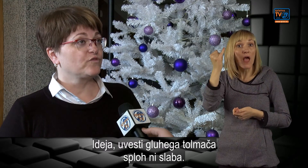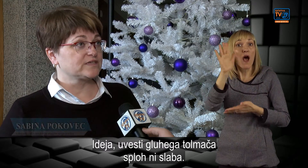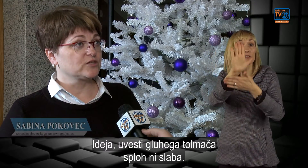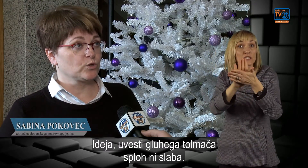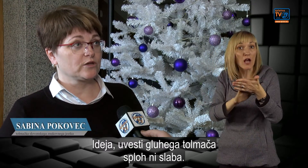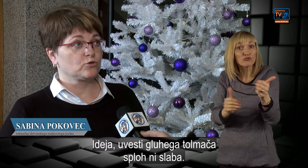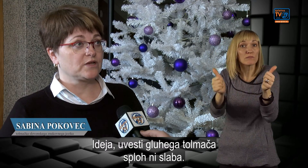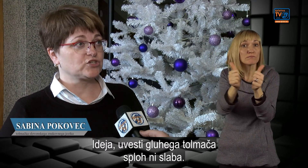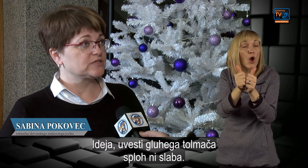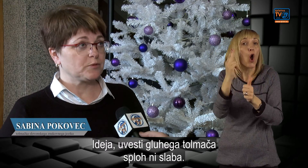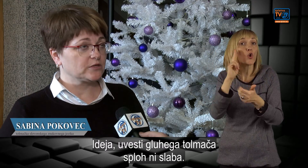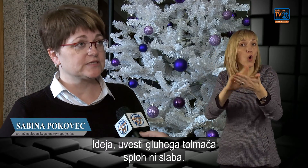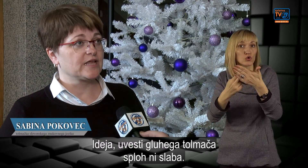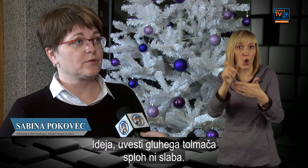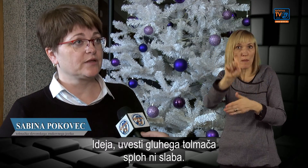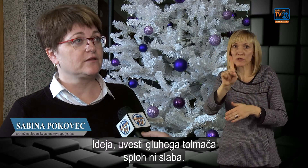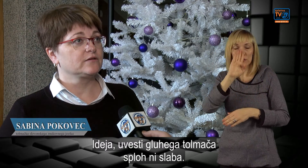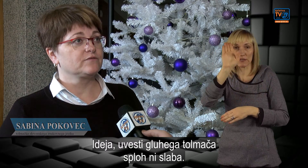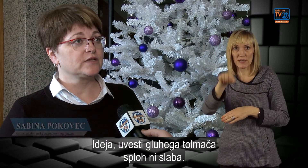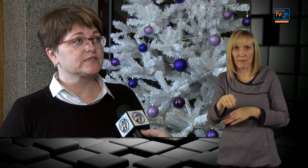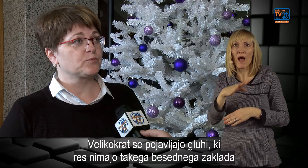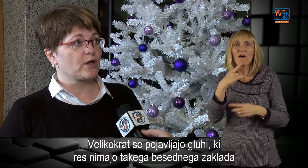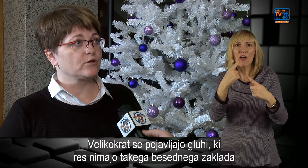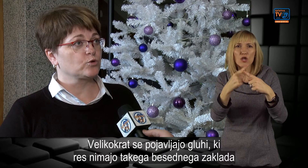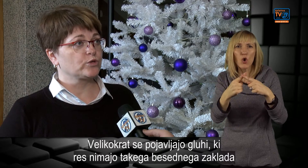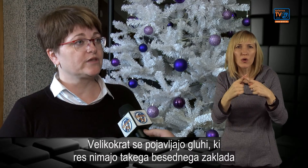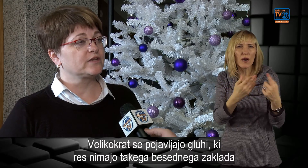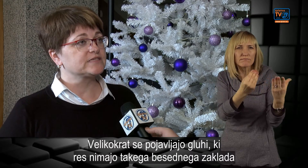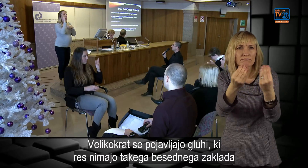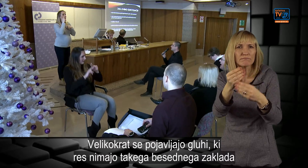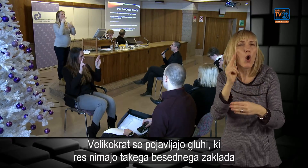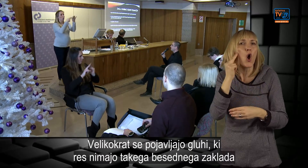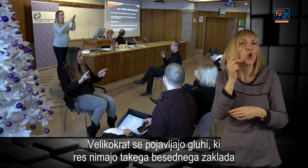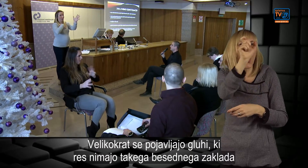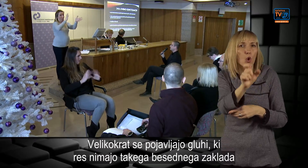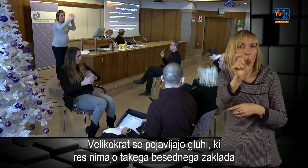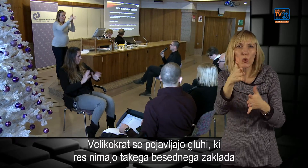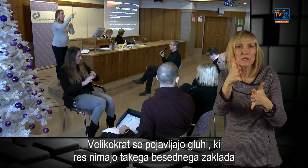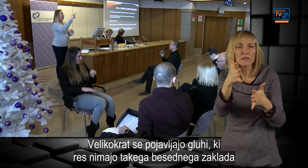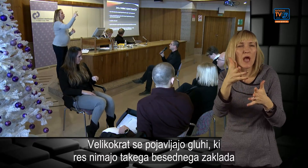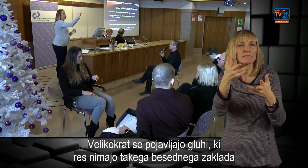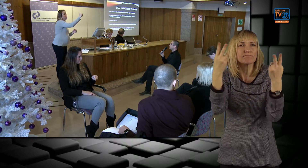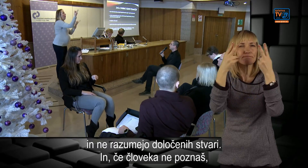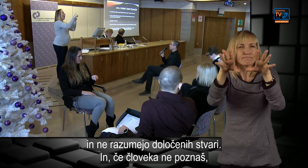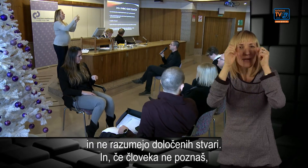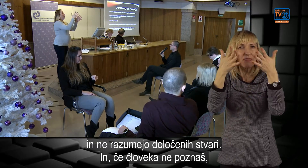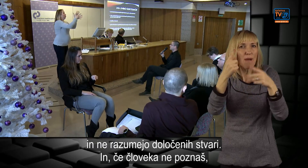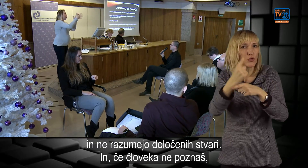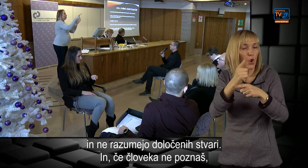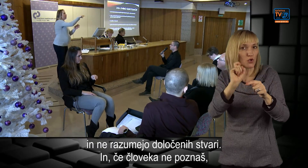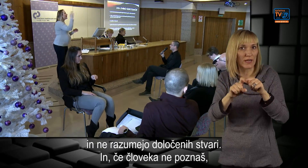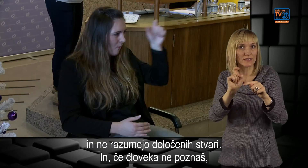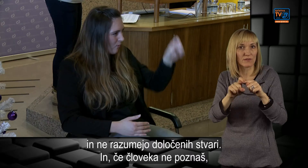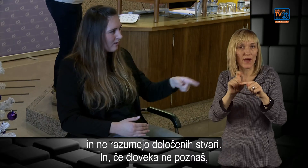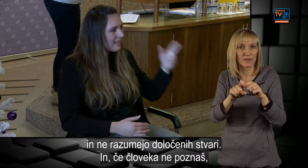Ideja uvesti gluhega tolmača sploh ni slaba. Velikokrat se pojavljajo gluhi, ki res nimajo takega besednega zaklada, ne razumejo določenih